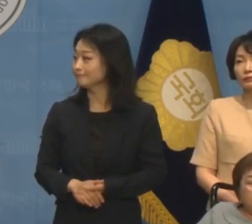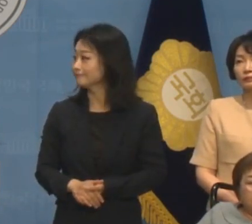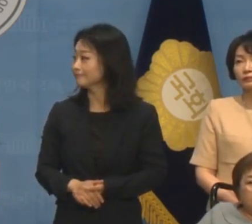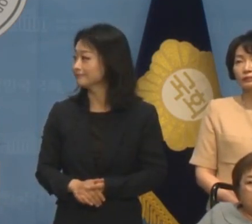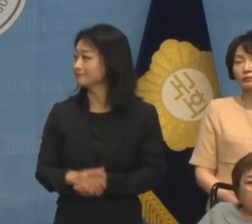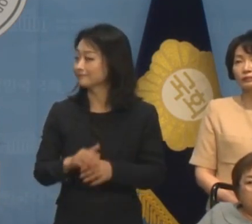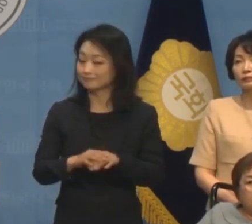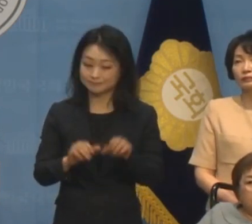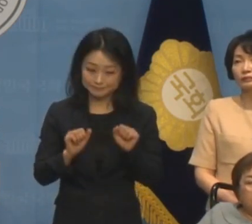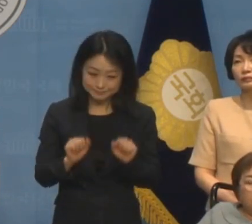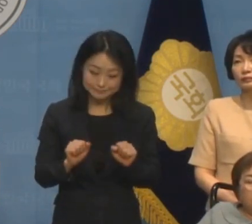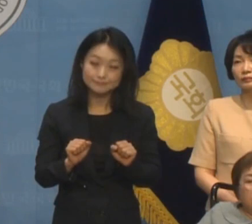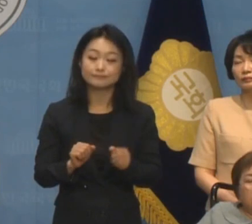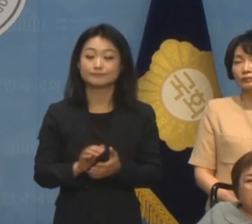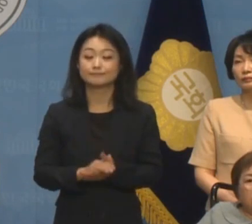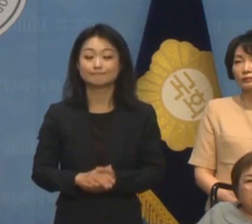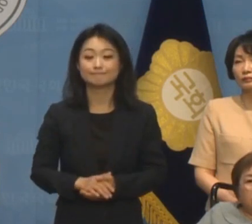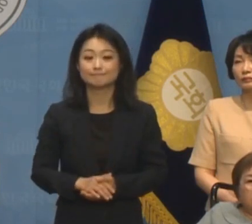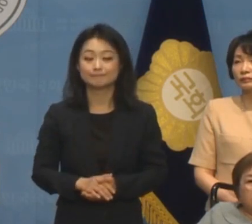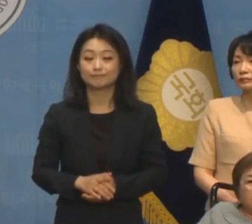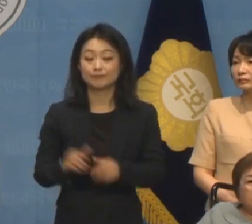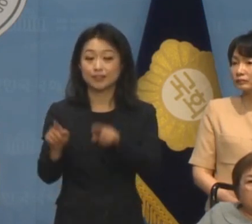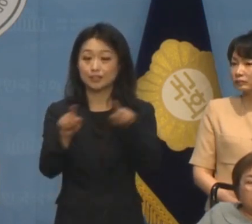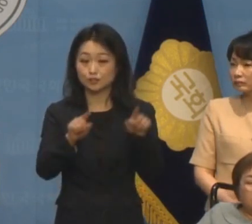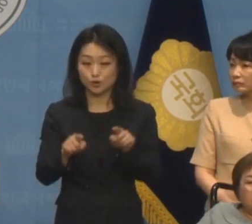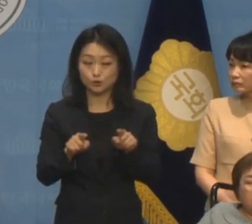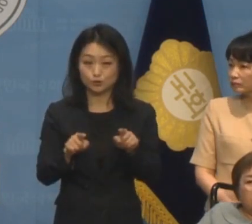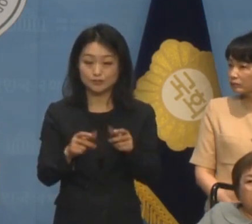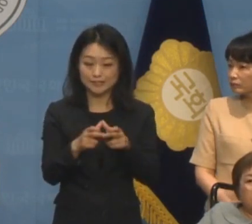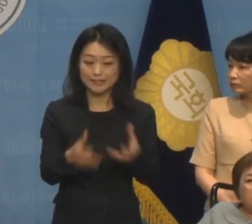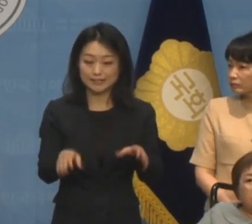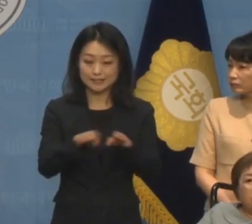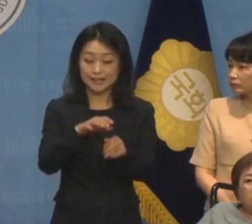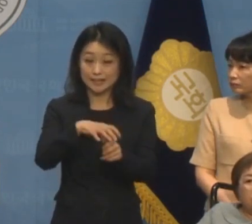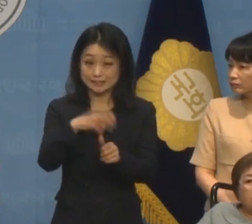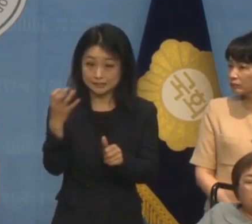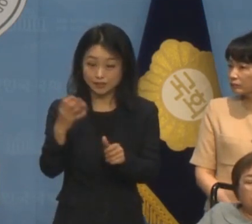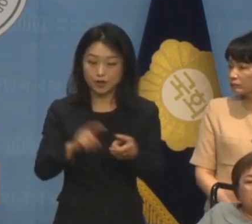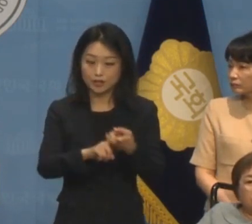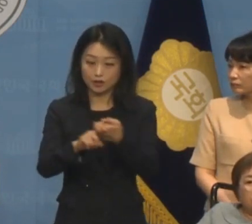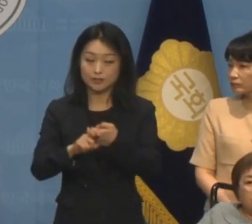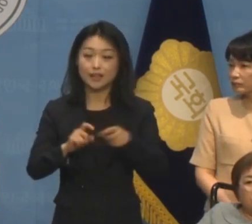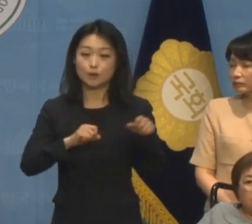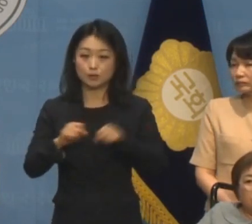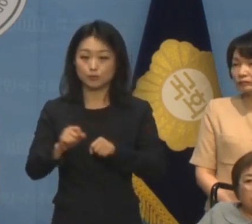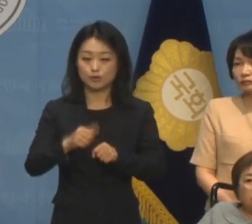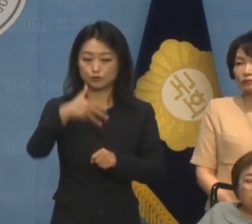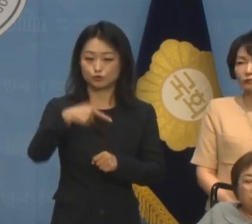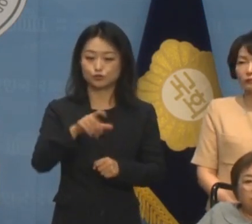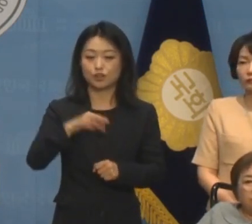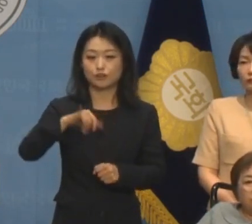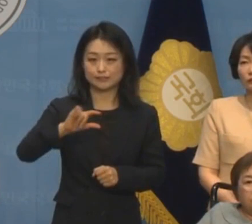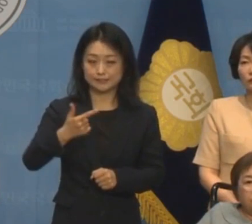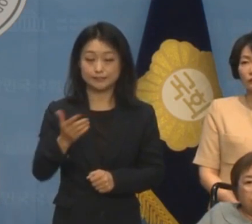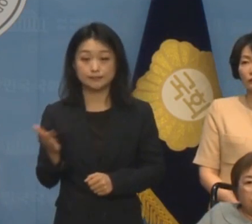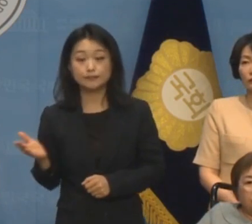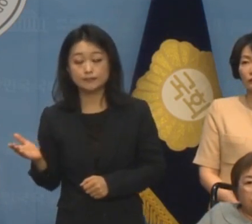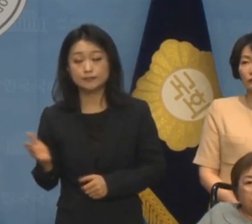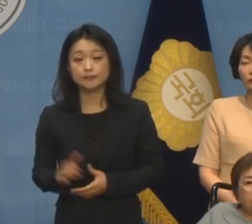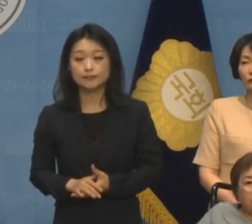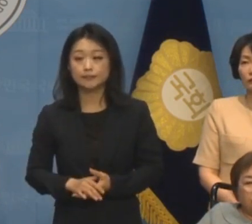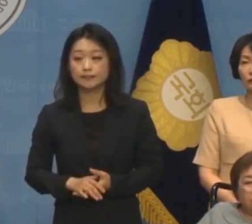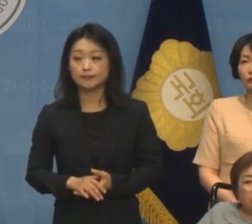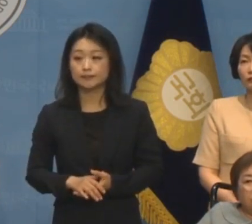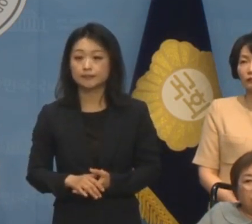예, 안녕하십니까. 저는 전국탈시설연대에서 활동하고 있는 추경진입니다. 예,